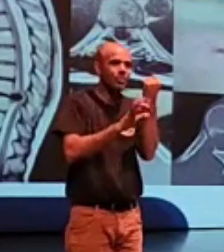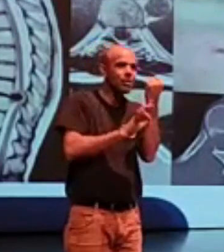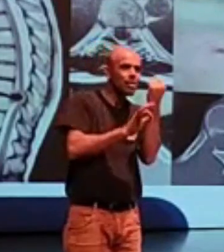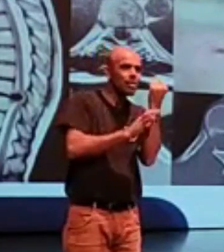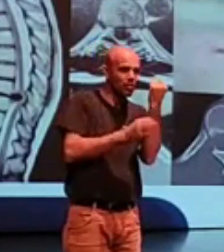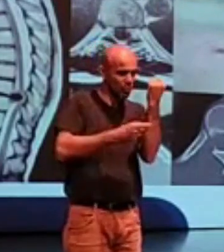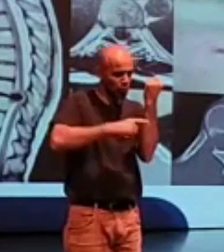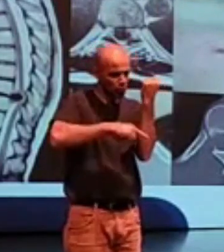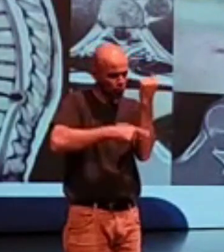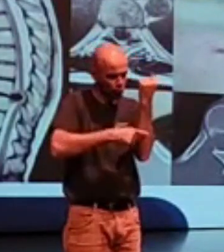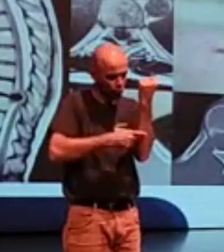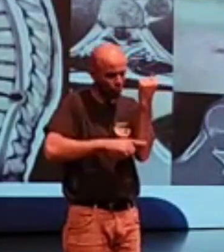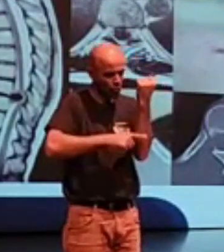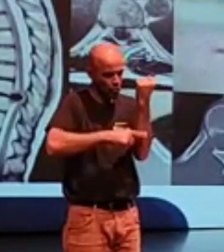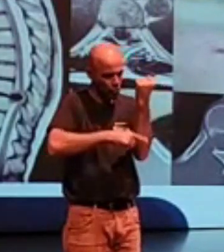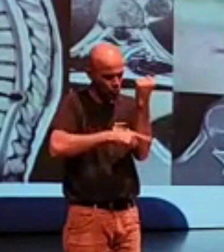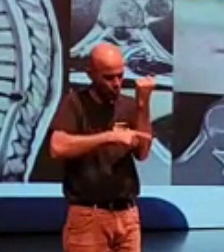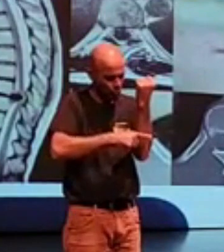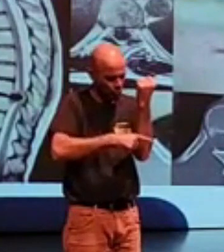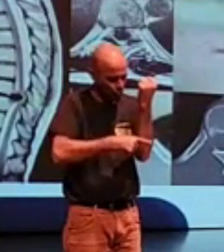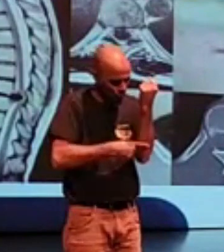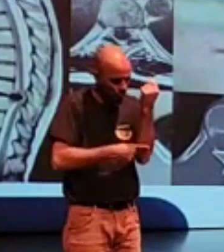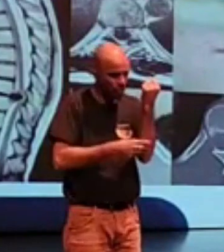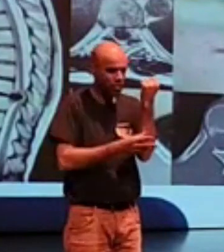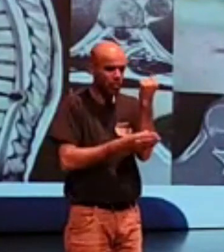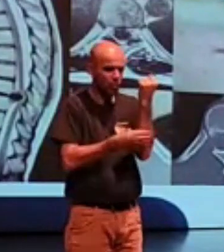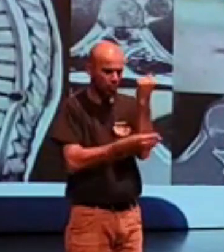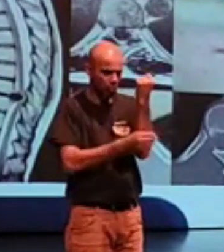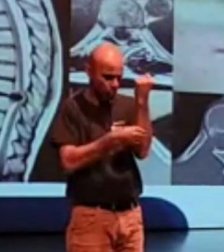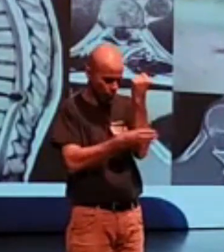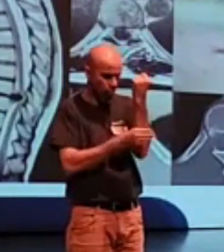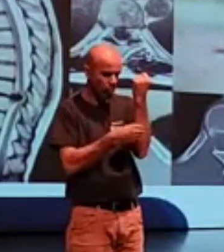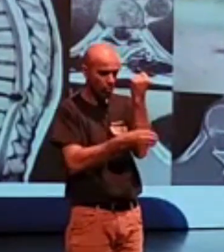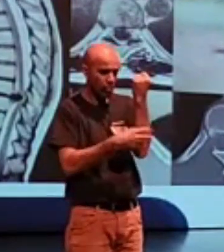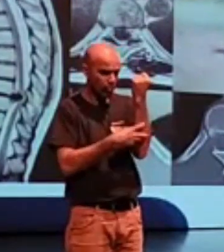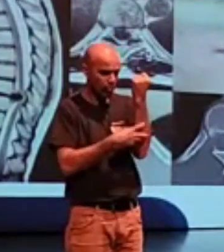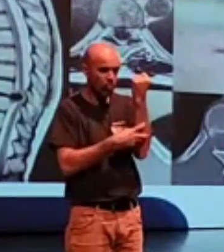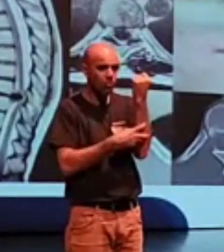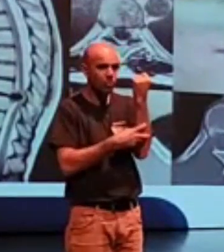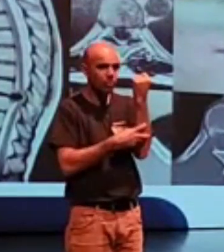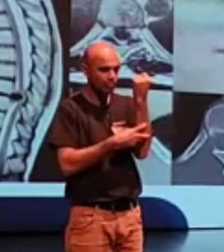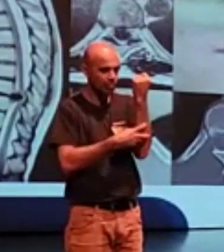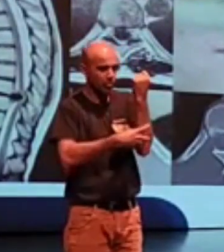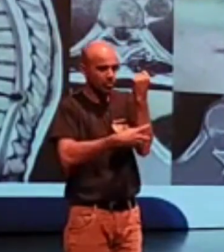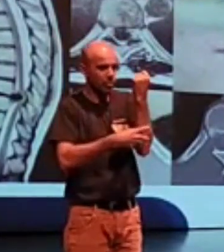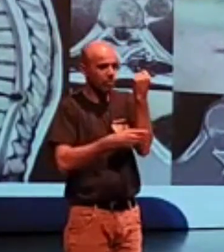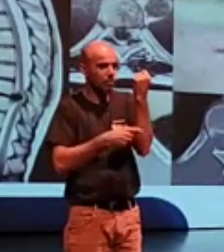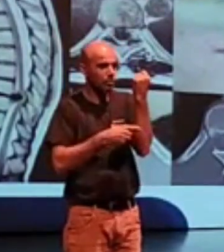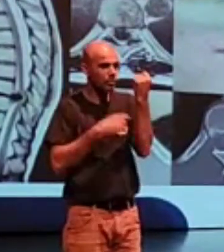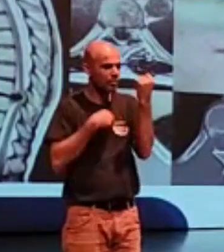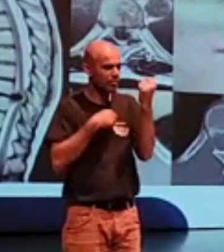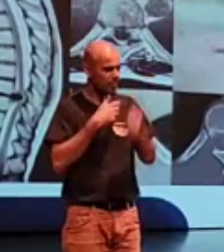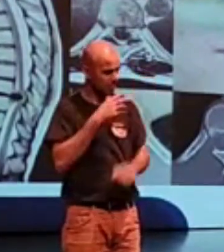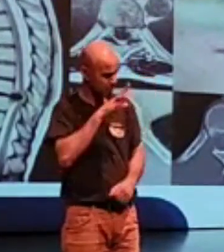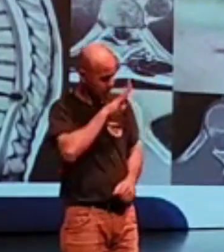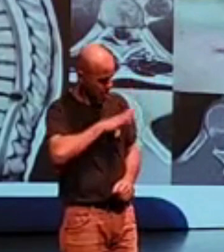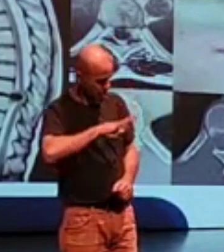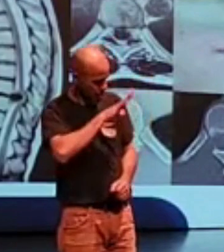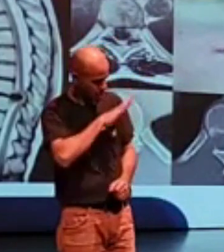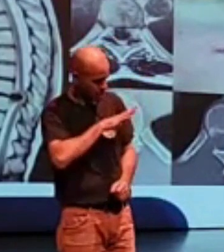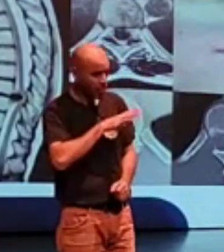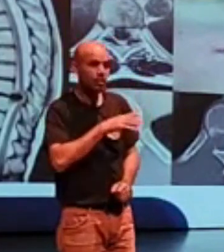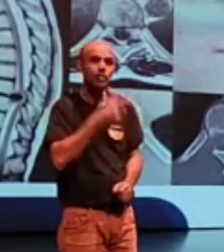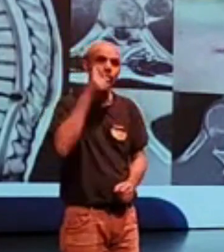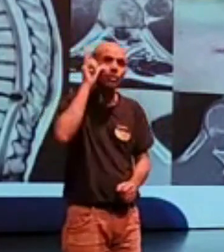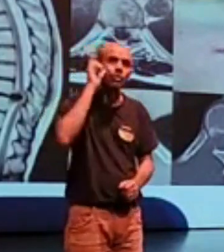embaixo da hérnia, embaixo da medula, e deixar aqui um pouco mais mole. Tá, mas, como eu sempre falo, eu ligo para a imagem. Ontem eu comentei